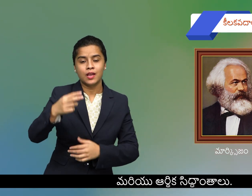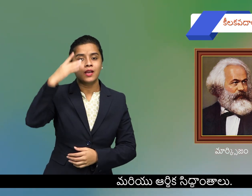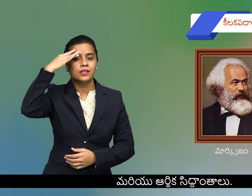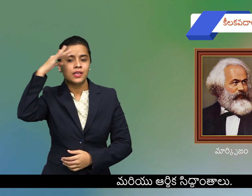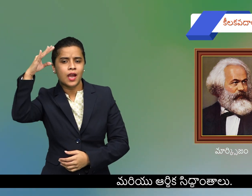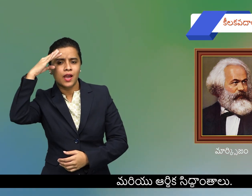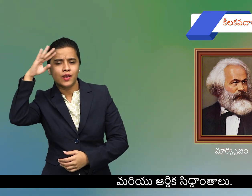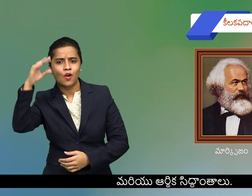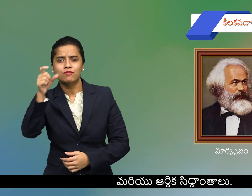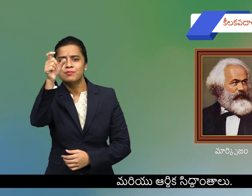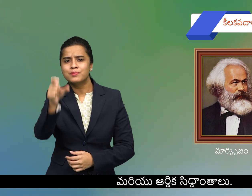సిద్ధాంతాలు.